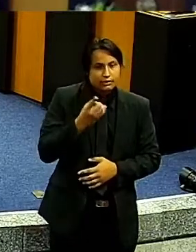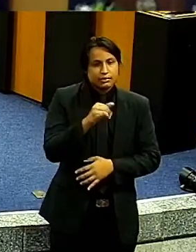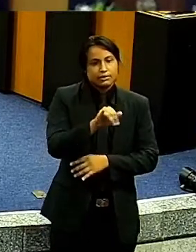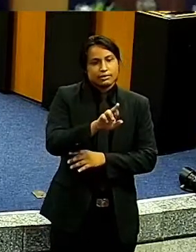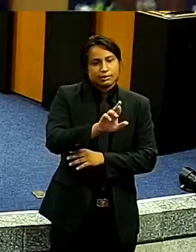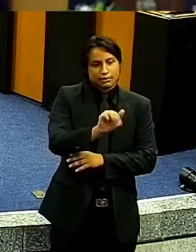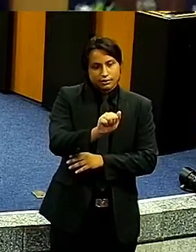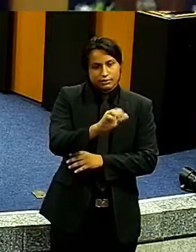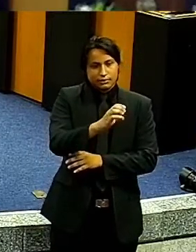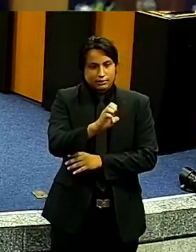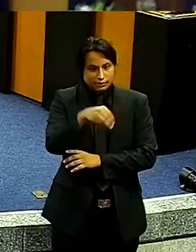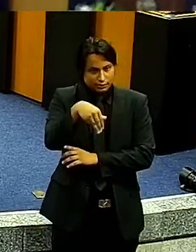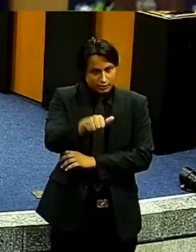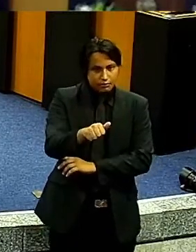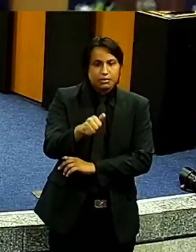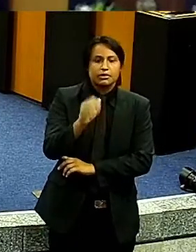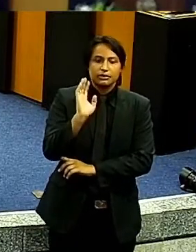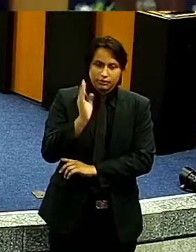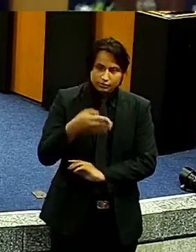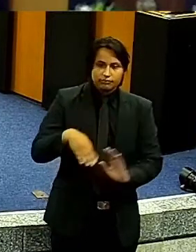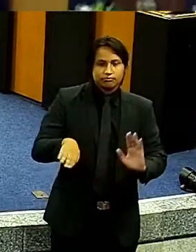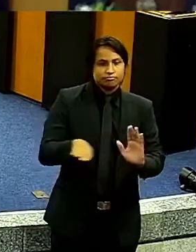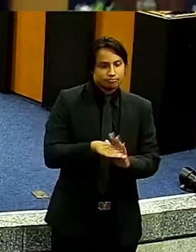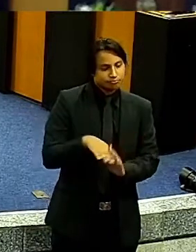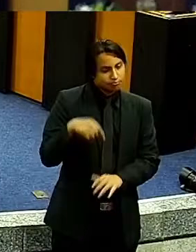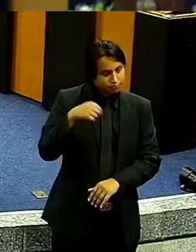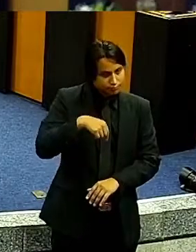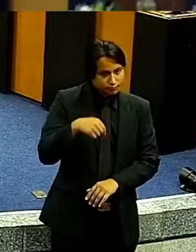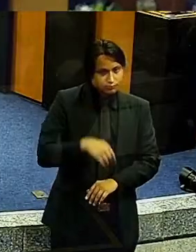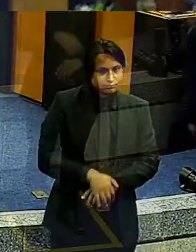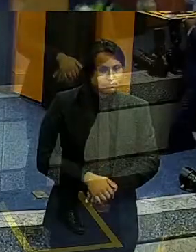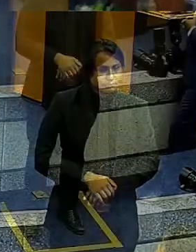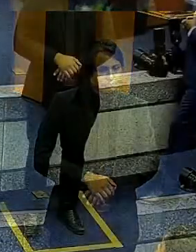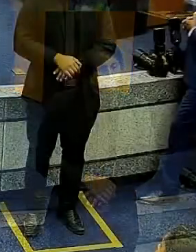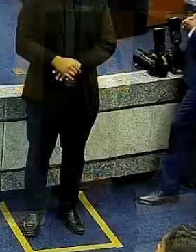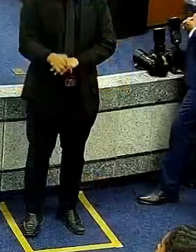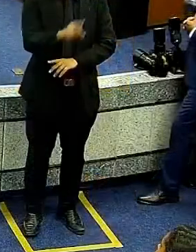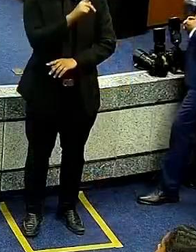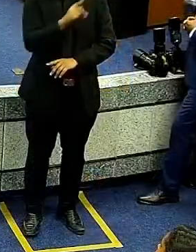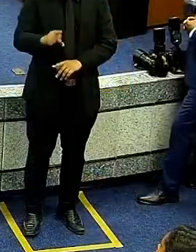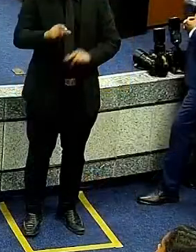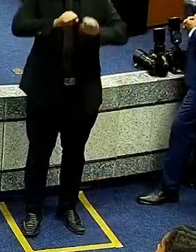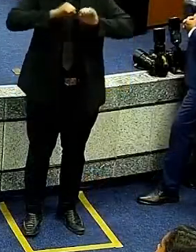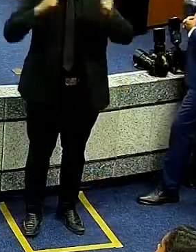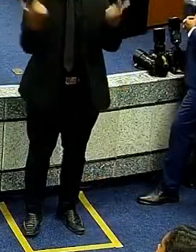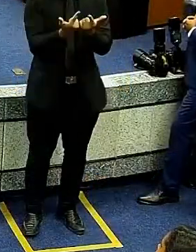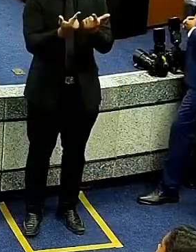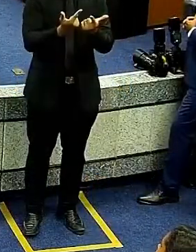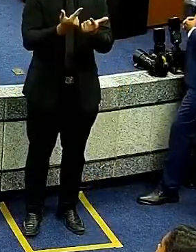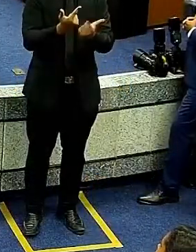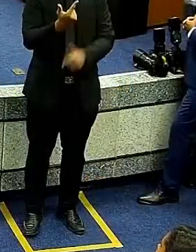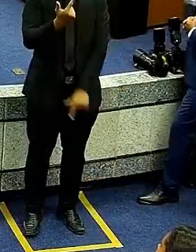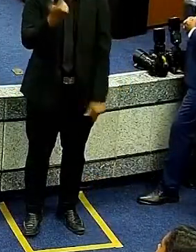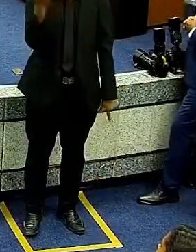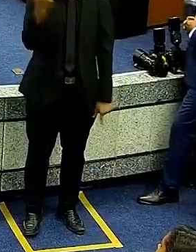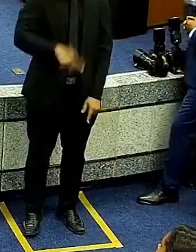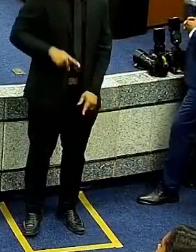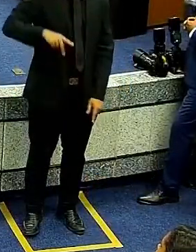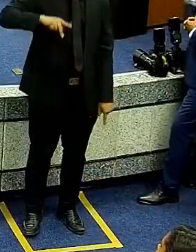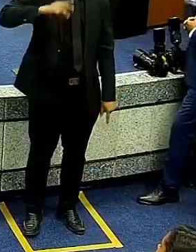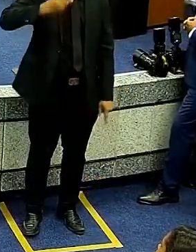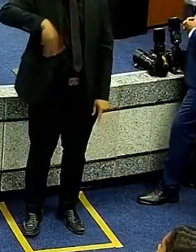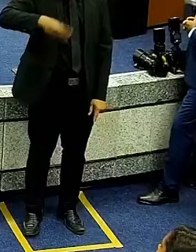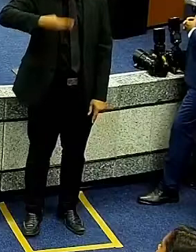Vale também já se encontra aqui no nosso Plenário presidente da Assembleia Legislativa do Estado do